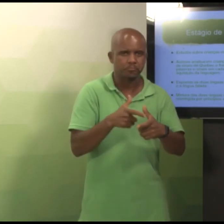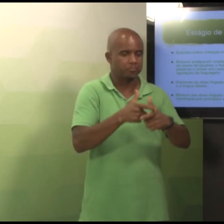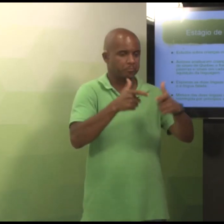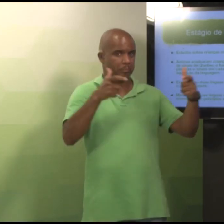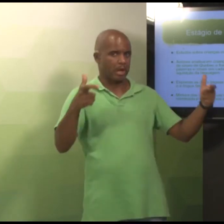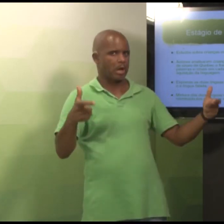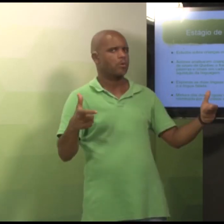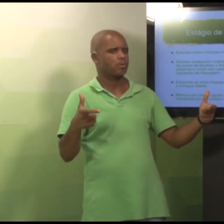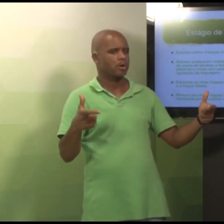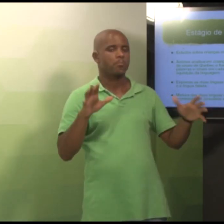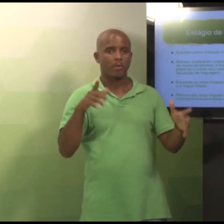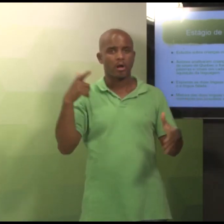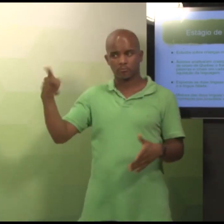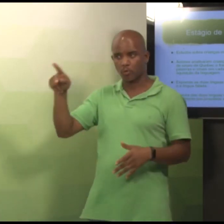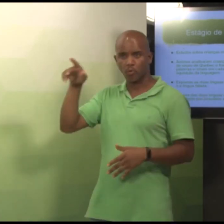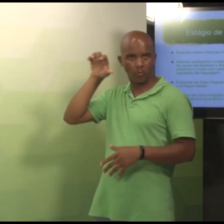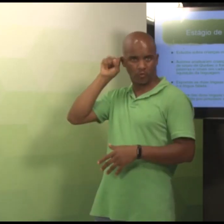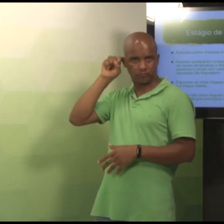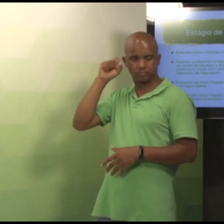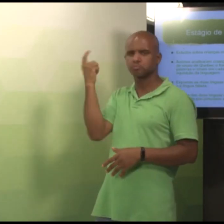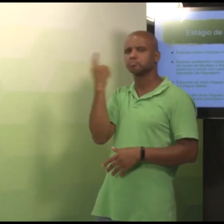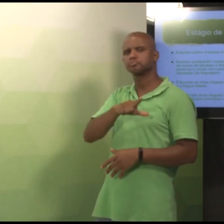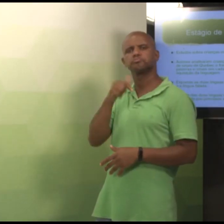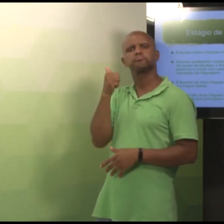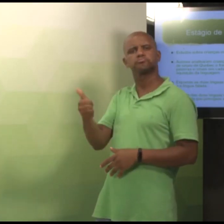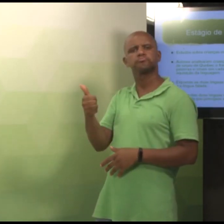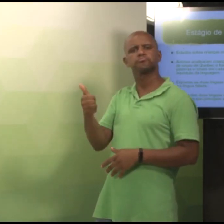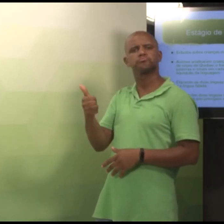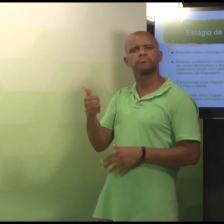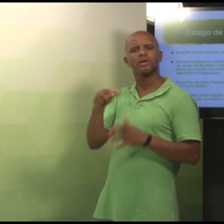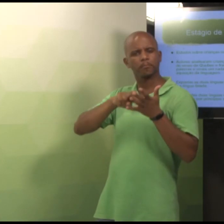aprender duas línguas. E pode haver um conflito aí.